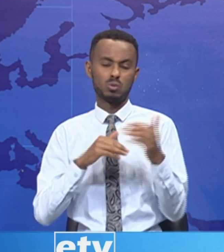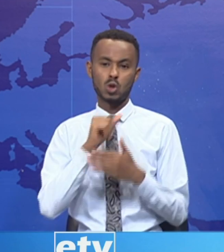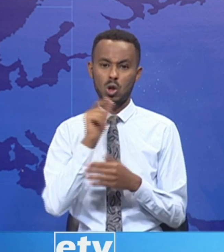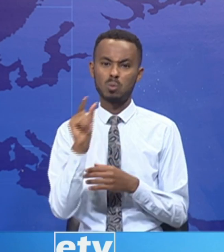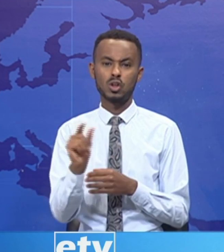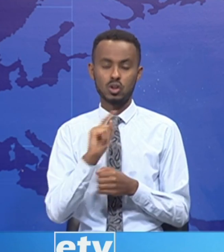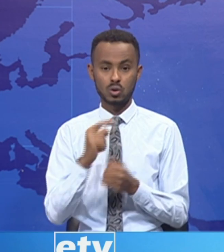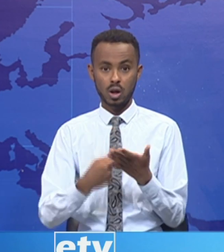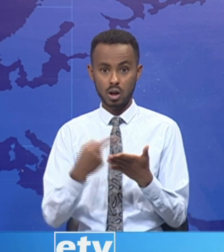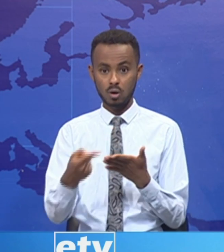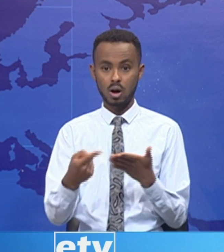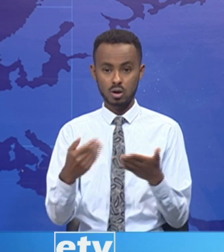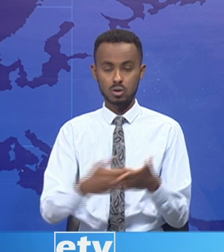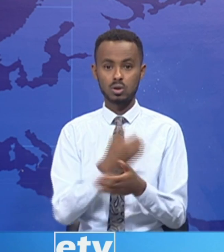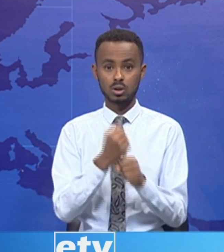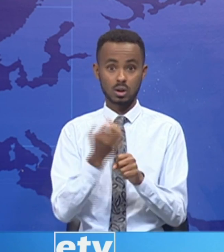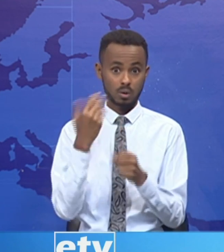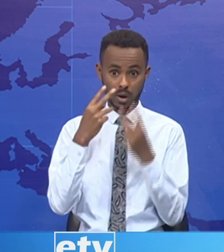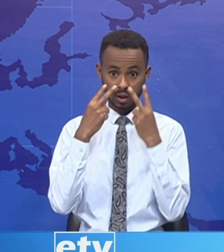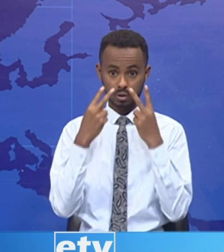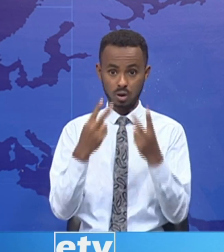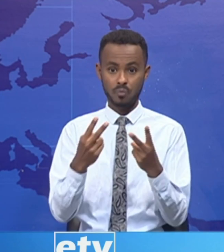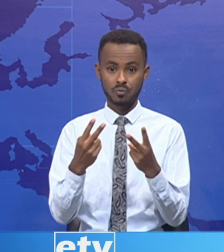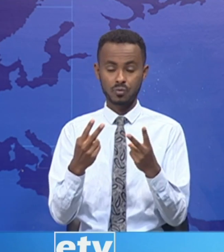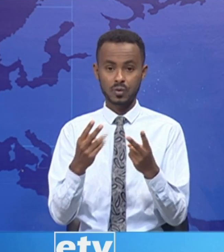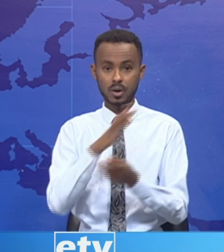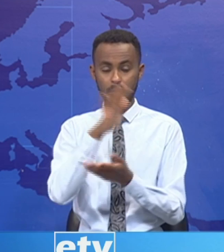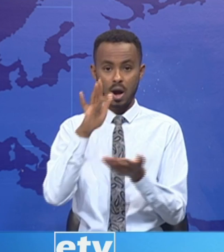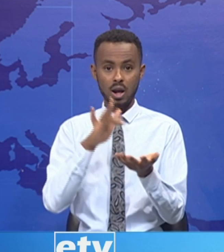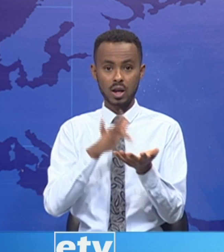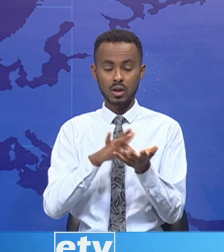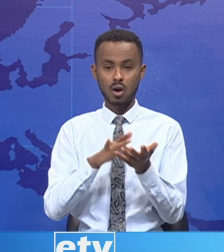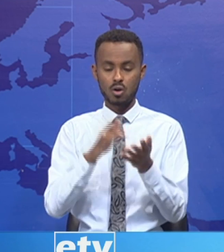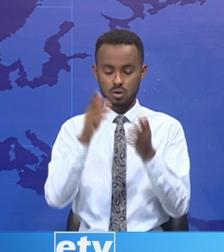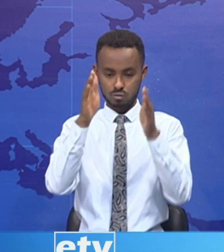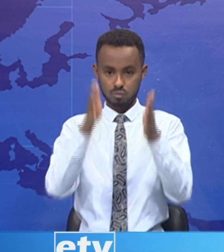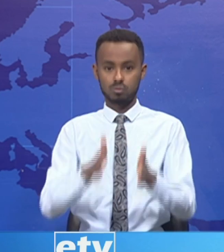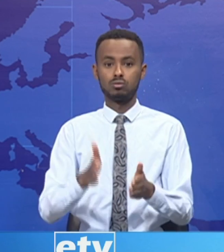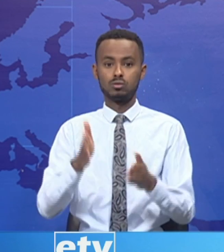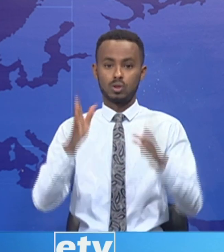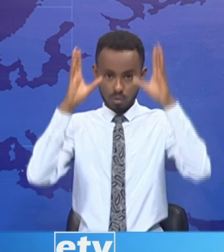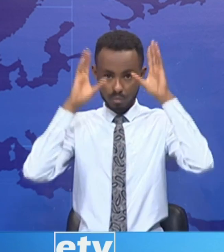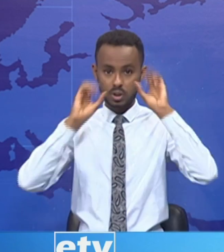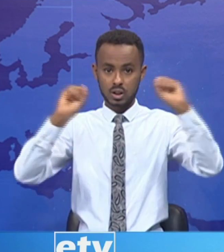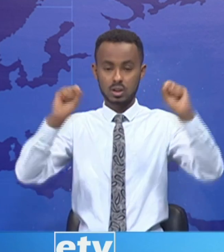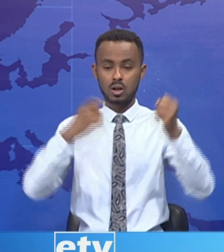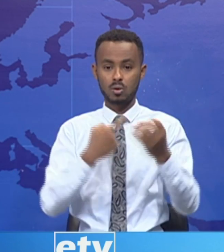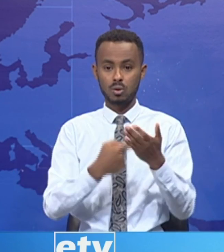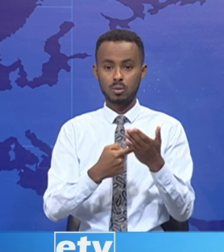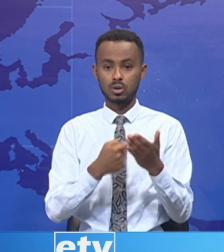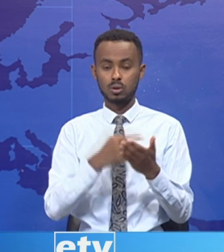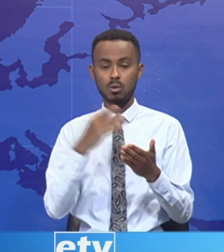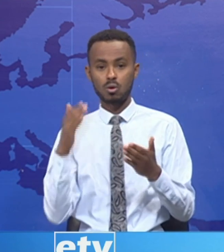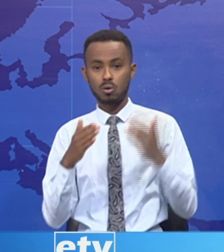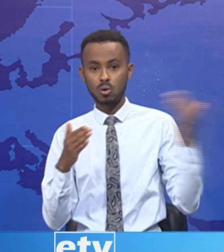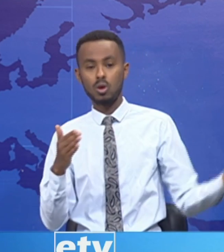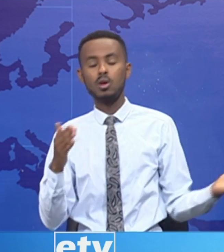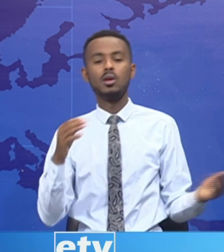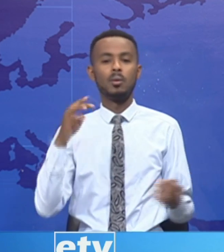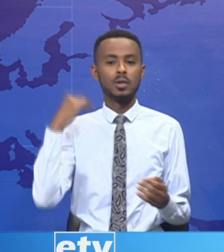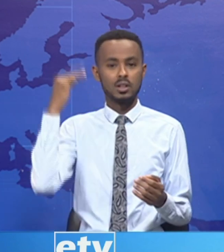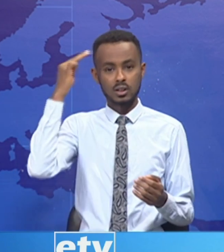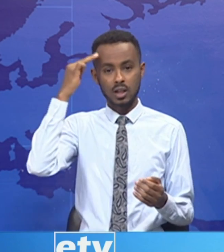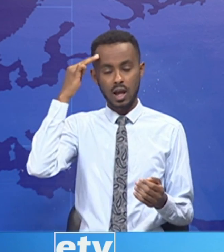ይሄኛው ቀድማ አይታችሁታል፣ የመሃለኛው የፕሬዚደንሻል ነው። በዚህ በኩል የሚኒስትሪያል